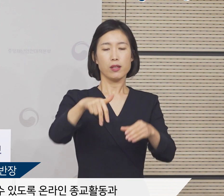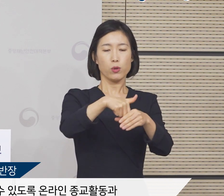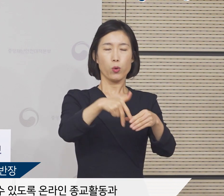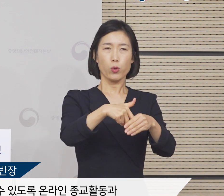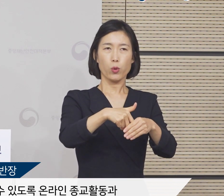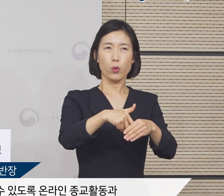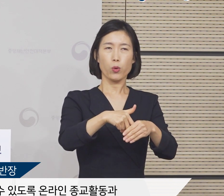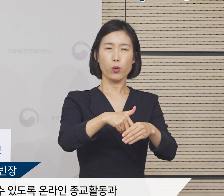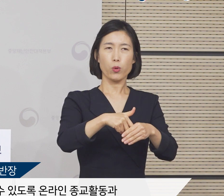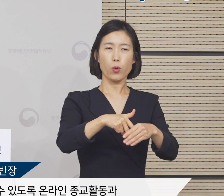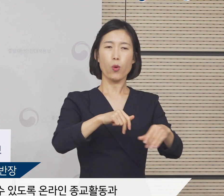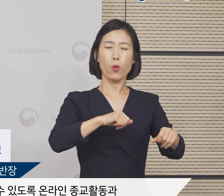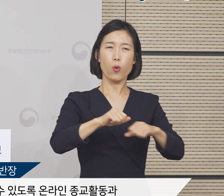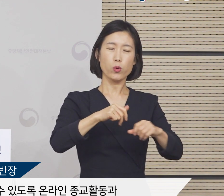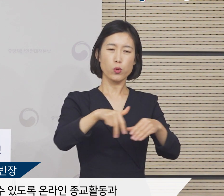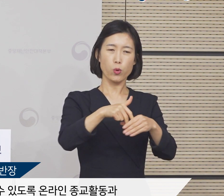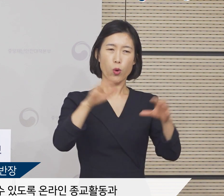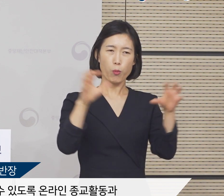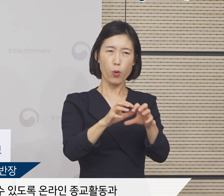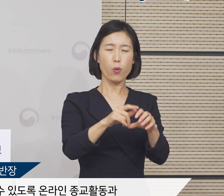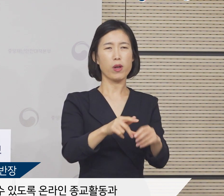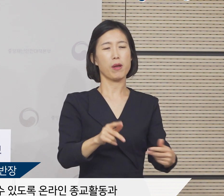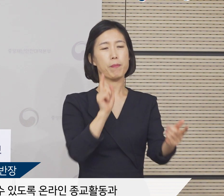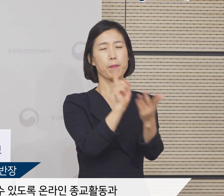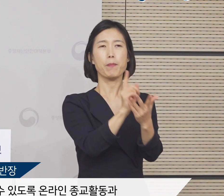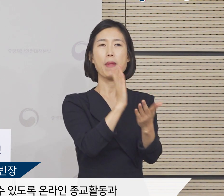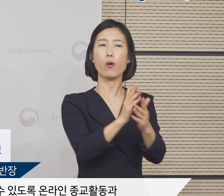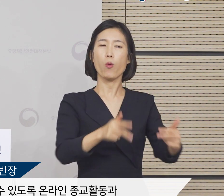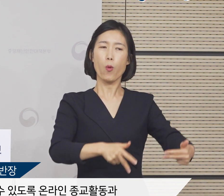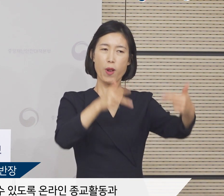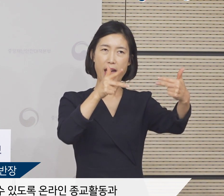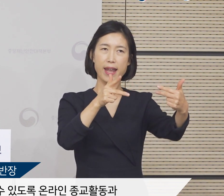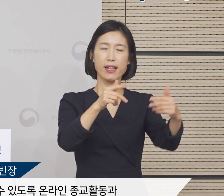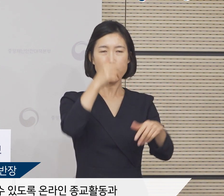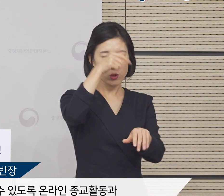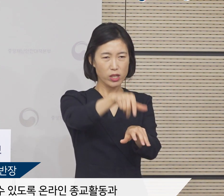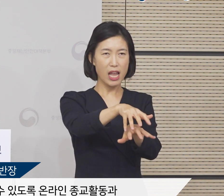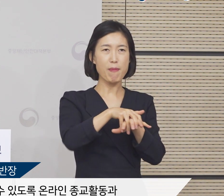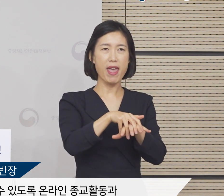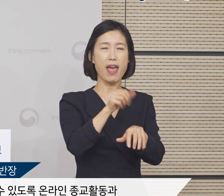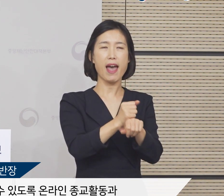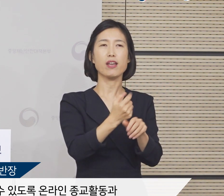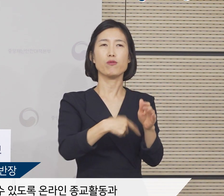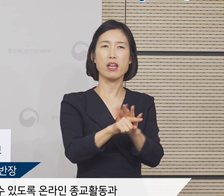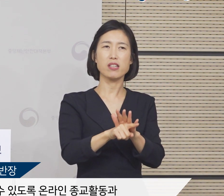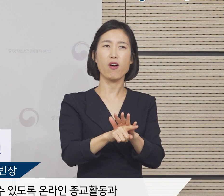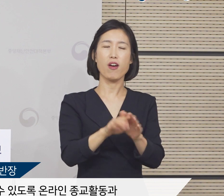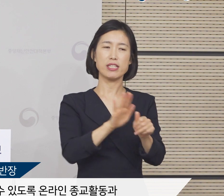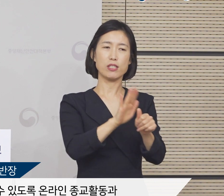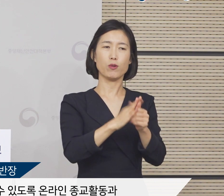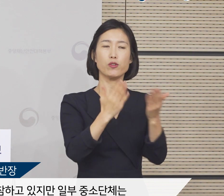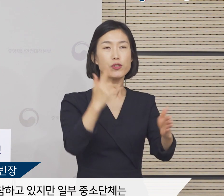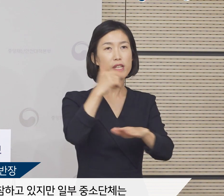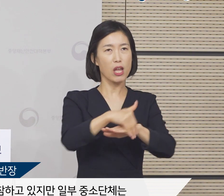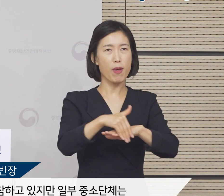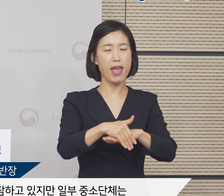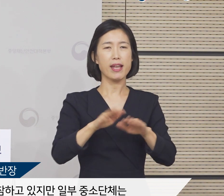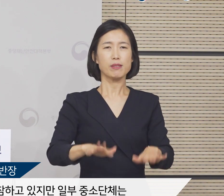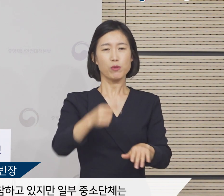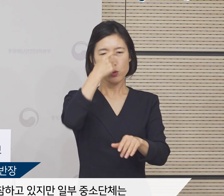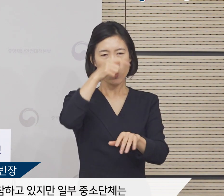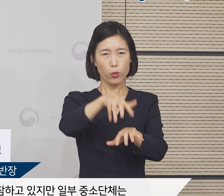종교 활동이 비대면으로 원활하게 진행될 수 있도록 온라인 종교 활동과 성차 종교 활동을 지원할 계획입니다. 많은